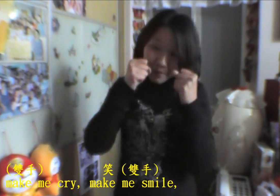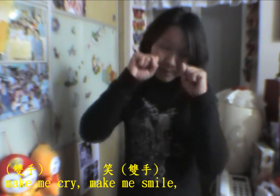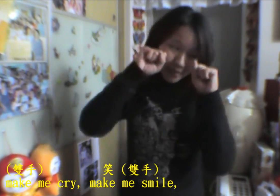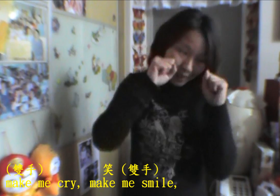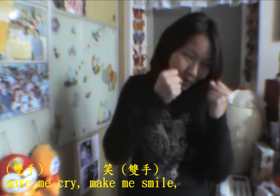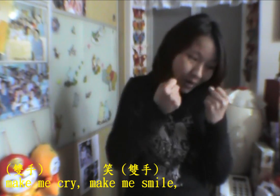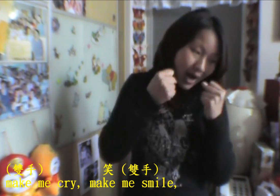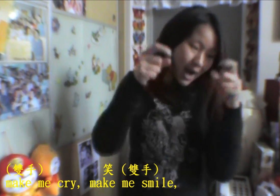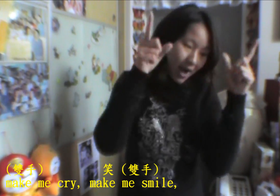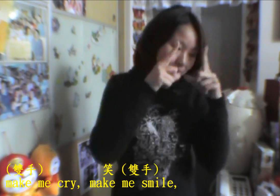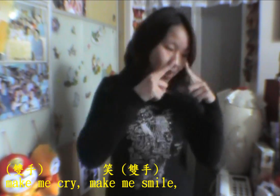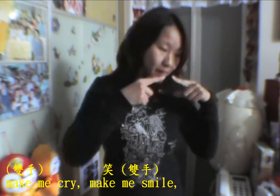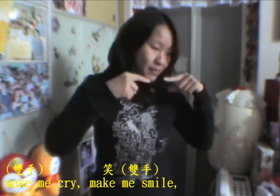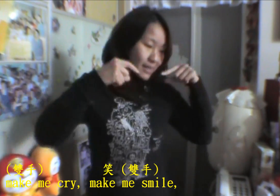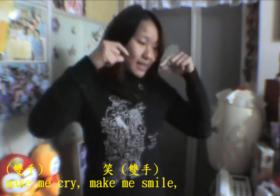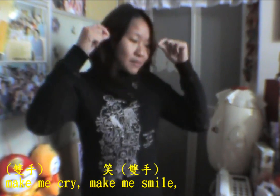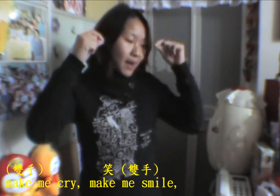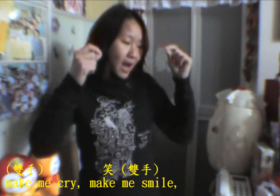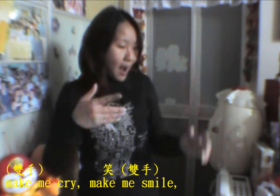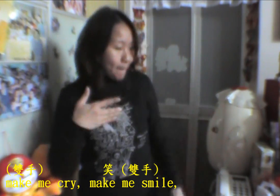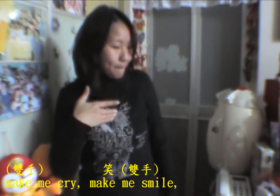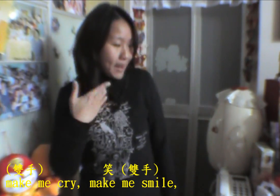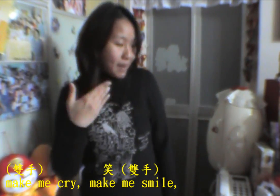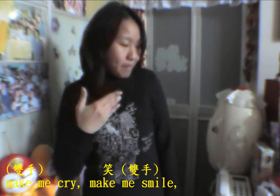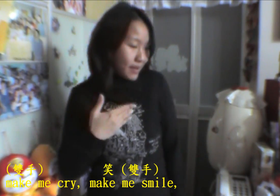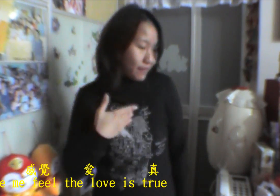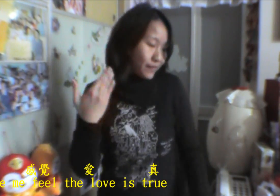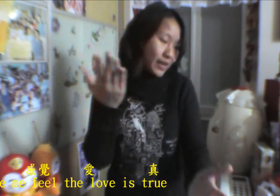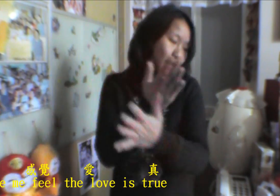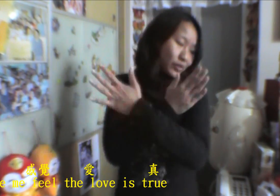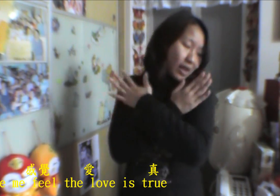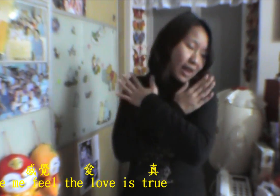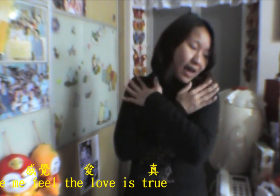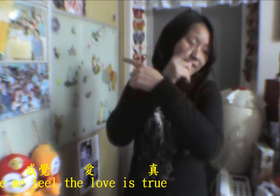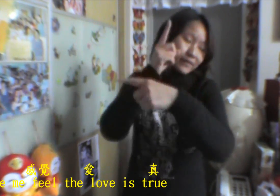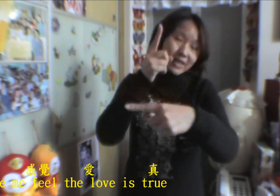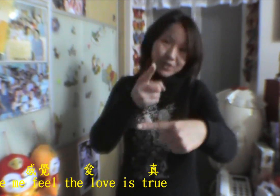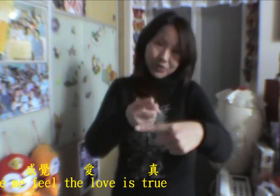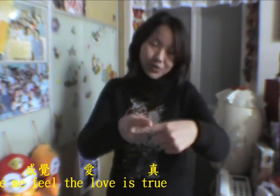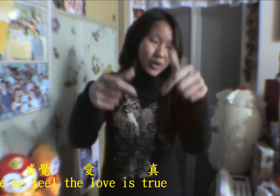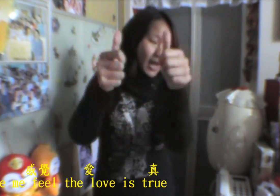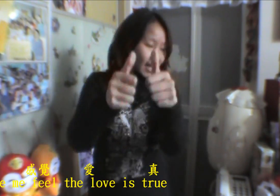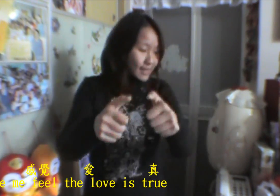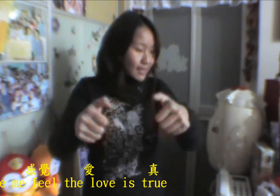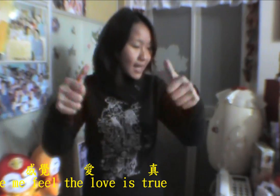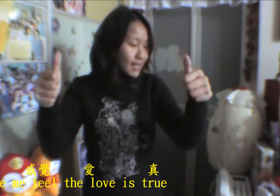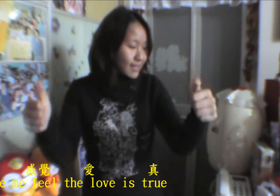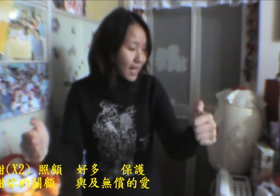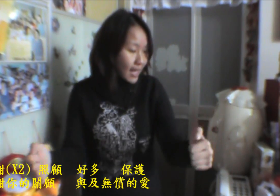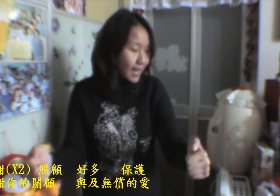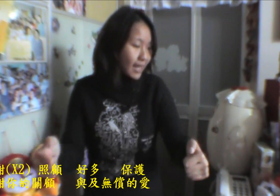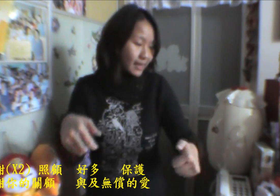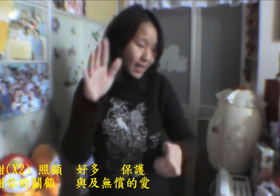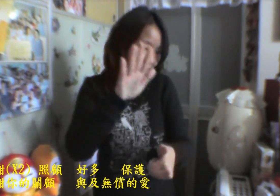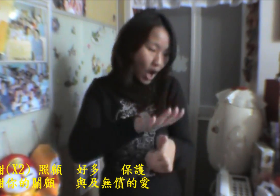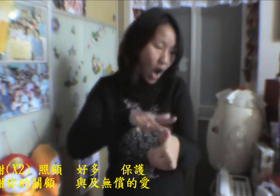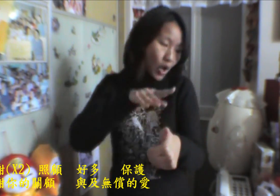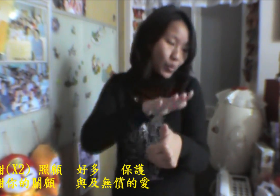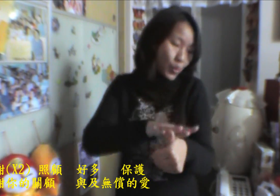Make me cry, make me smile, make me feel that love is true。 謝謝你的看